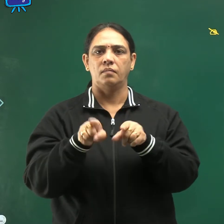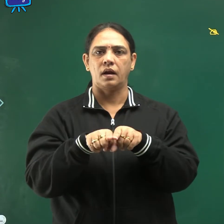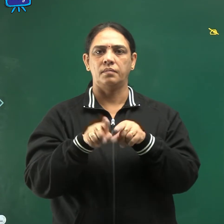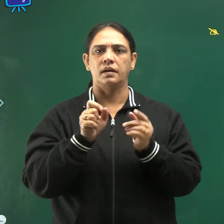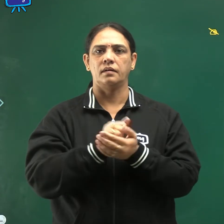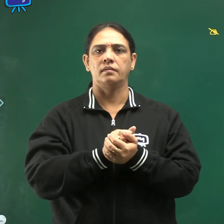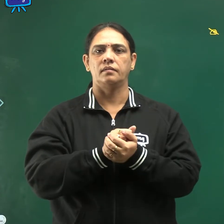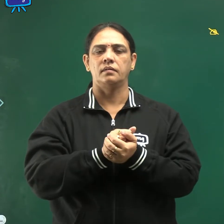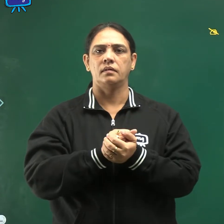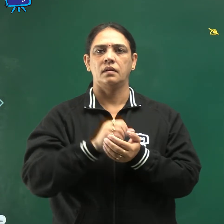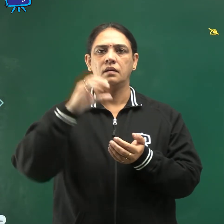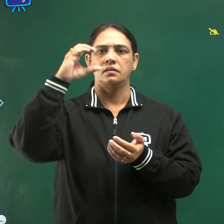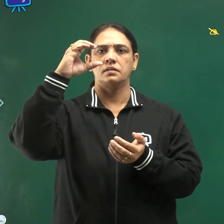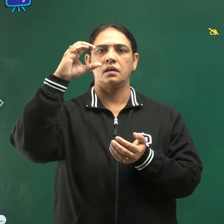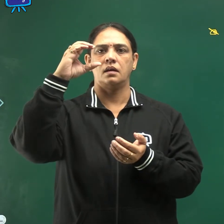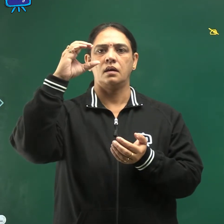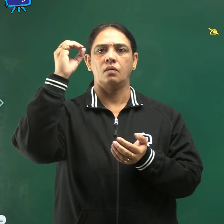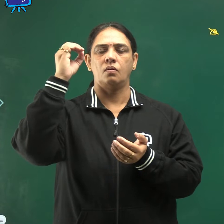बराबर कॉसेक थीटा,